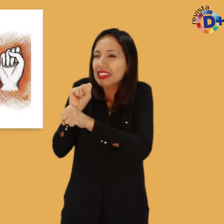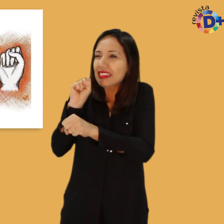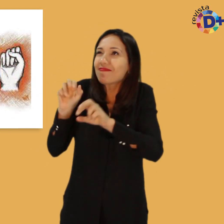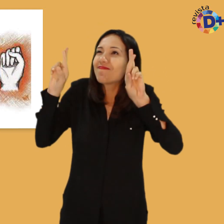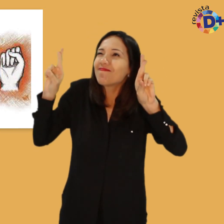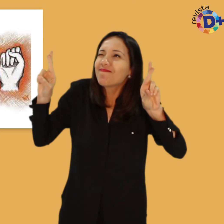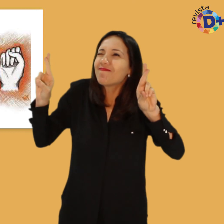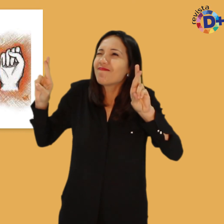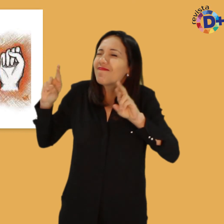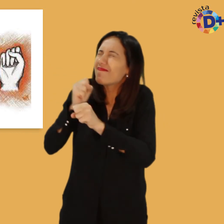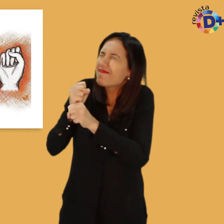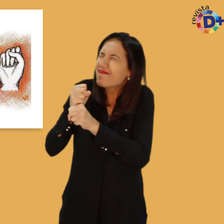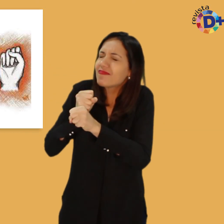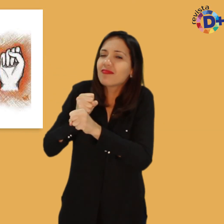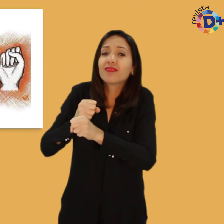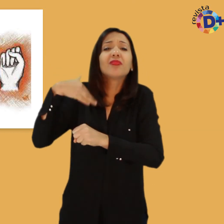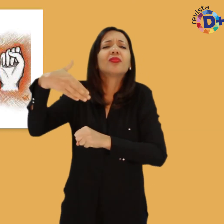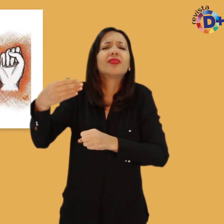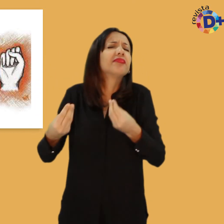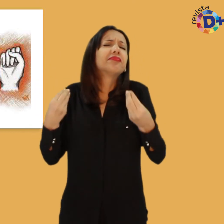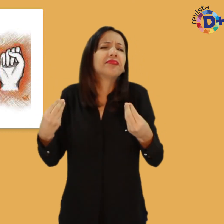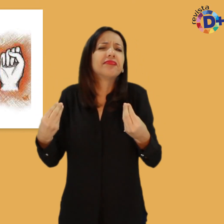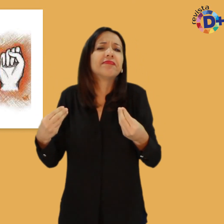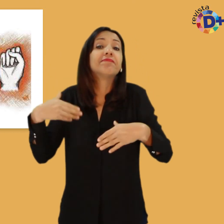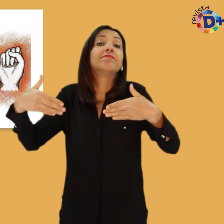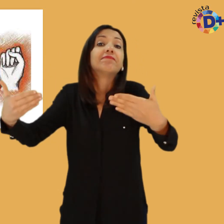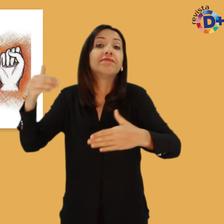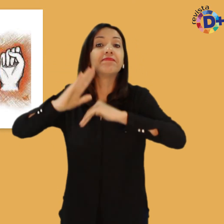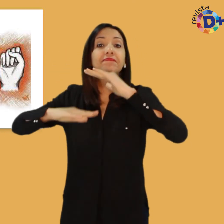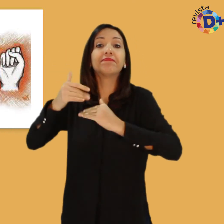anos. Mas quando e como será possível se efetivar essa política?